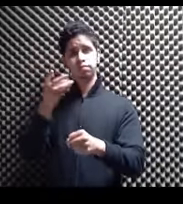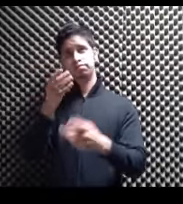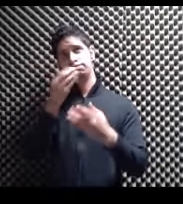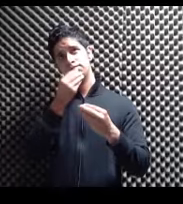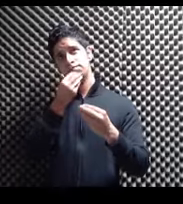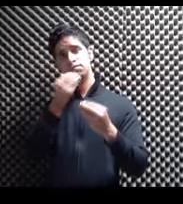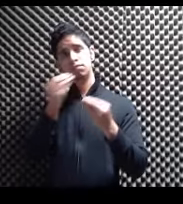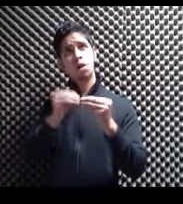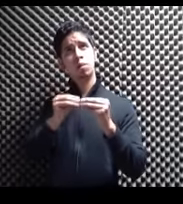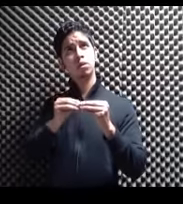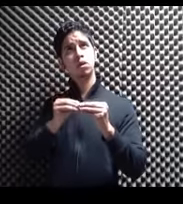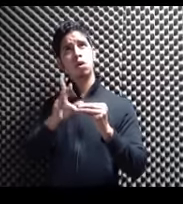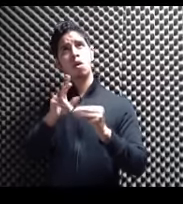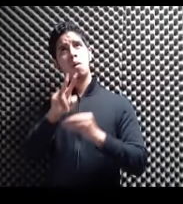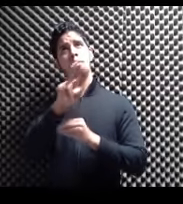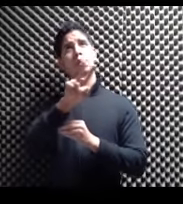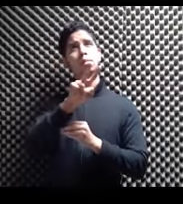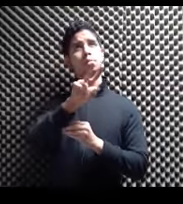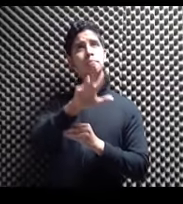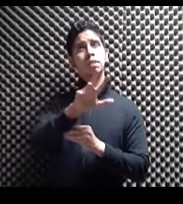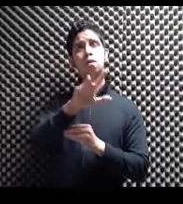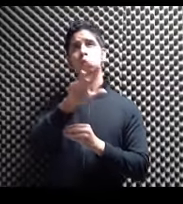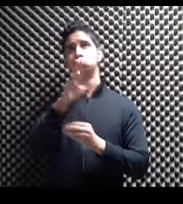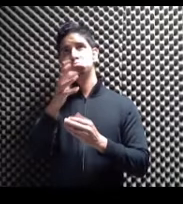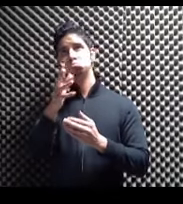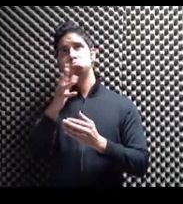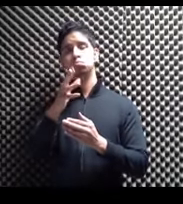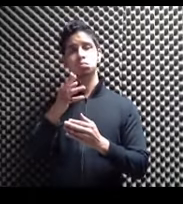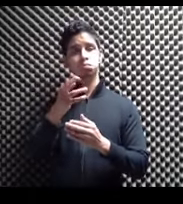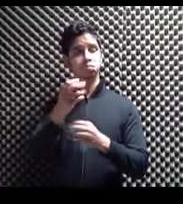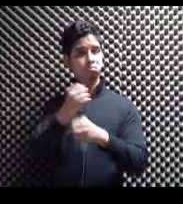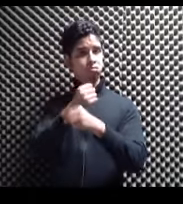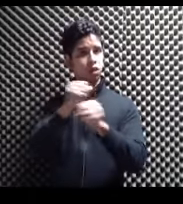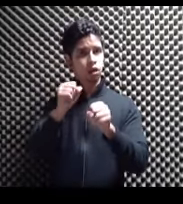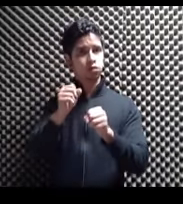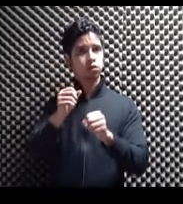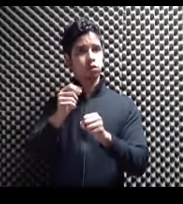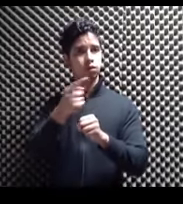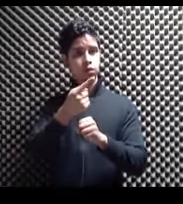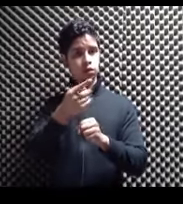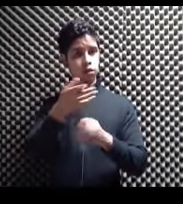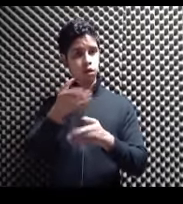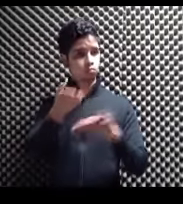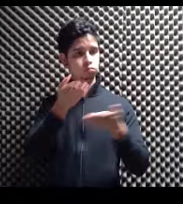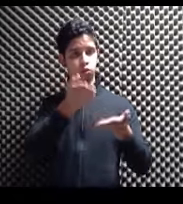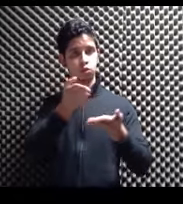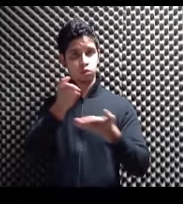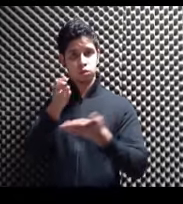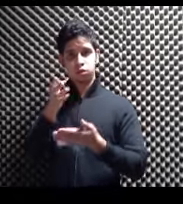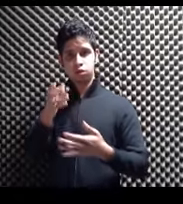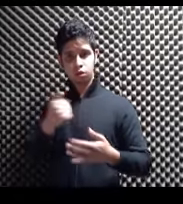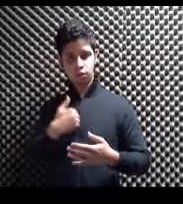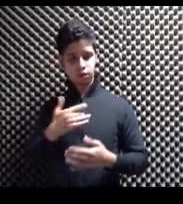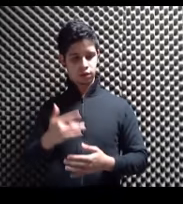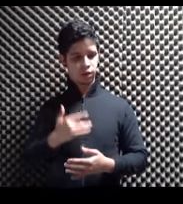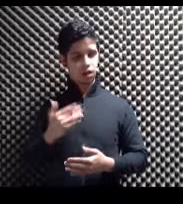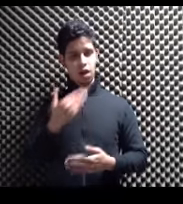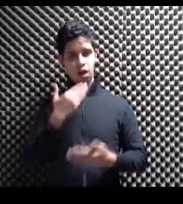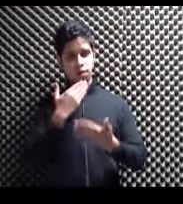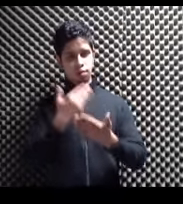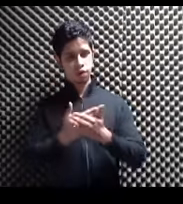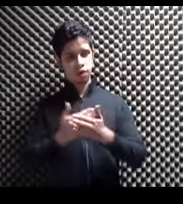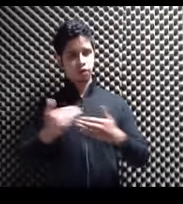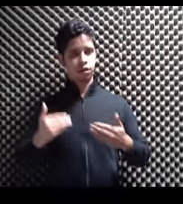25 rescates y están ubicados. Y hay algo que me hace sentir muy feliz, es que nosotros